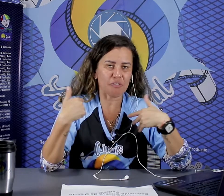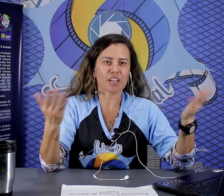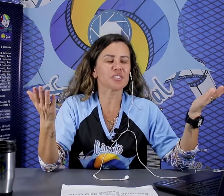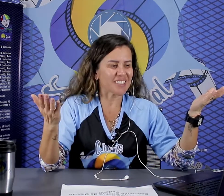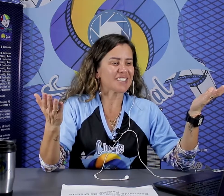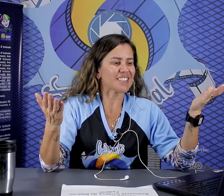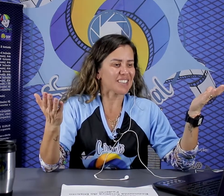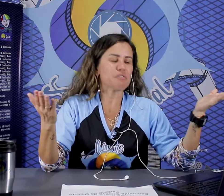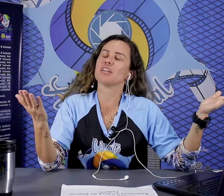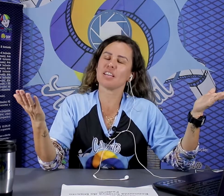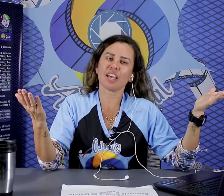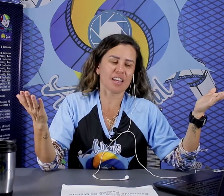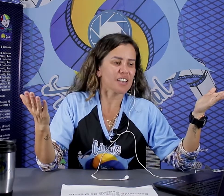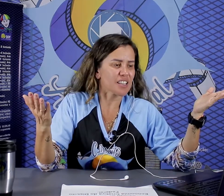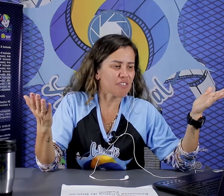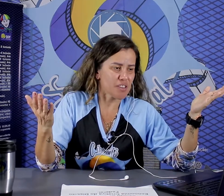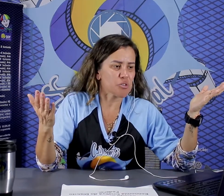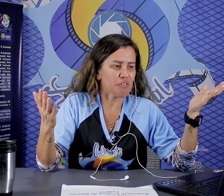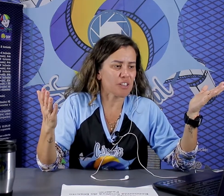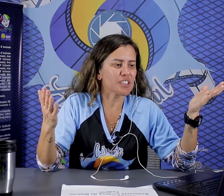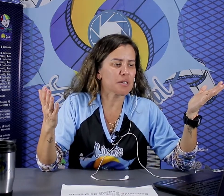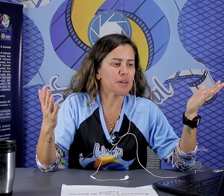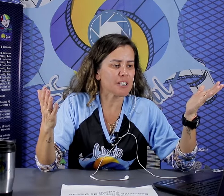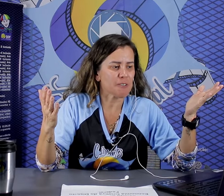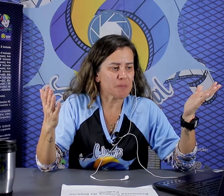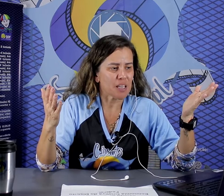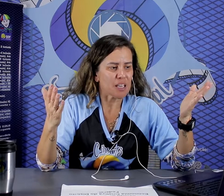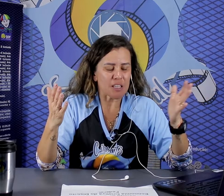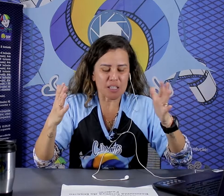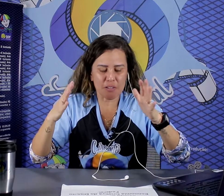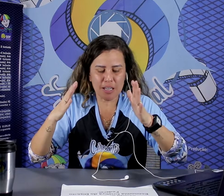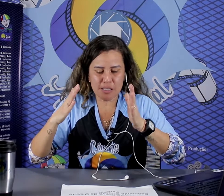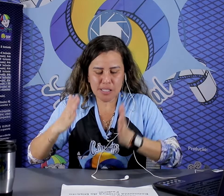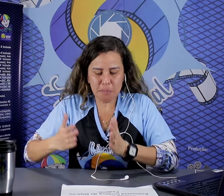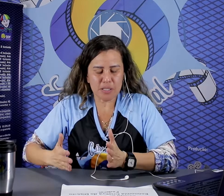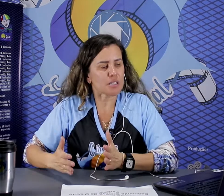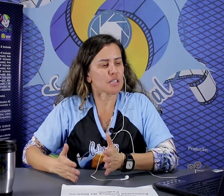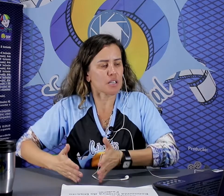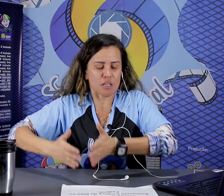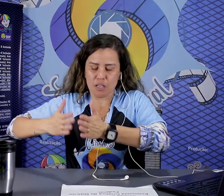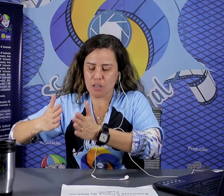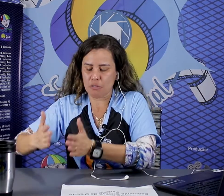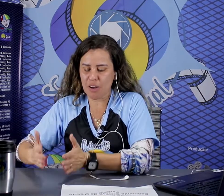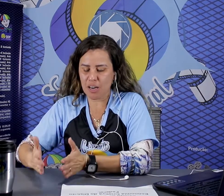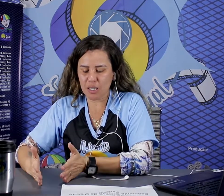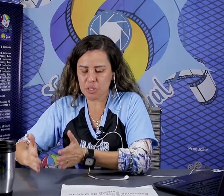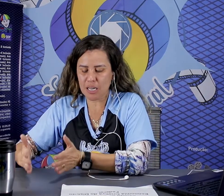falando, deveria, né? Deveríamos estar falando a mesma língua. Então, sempre assim, falamos da língua de